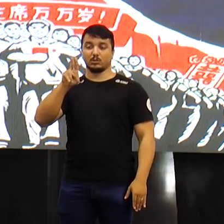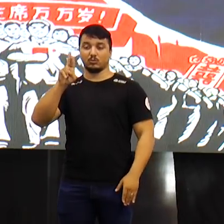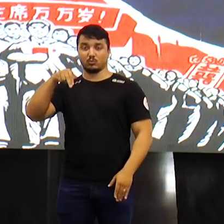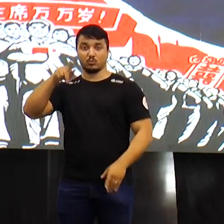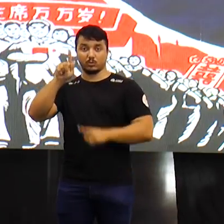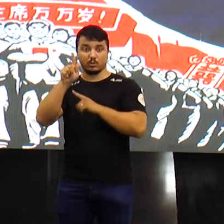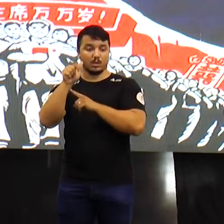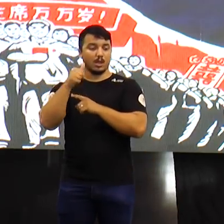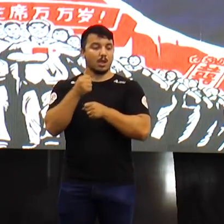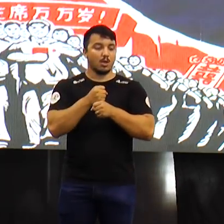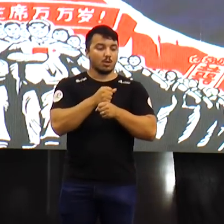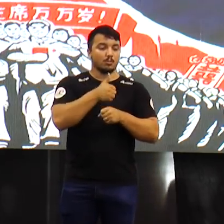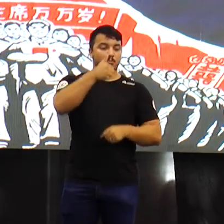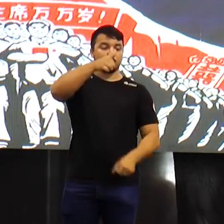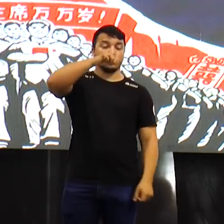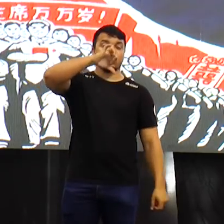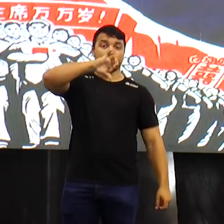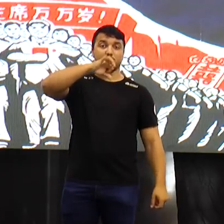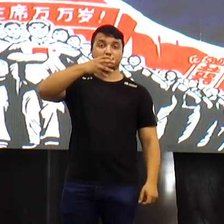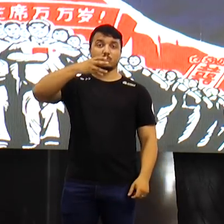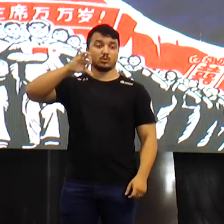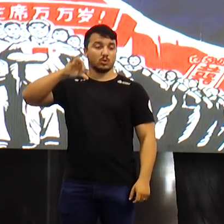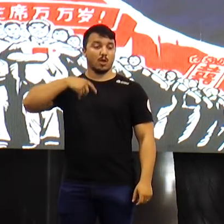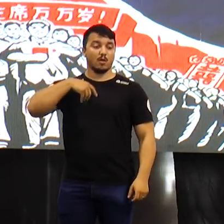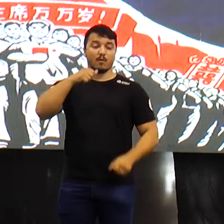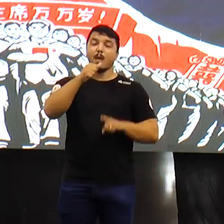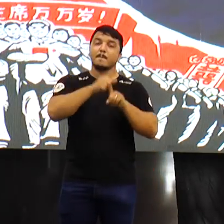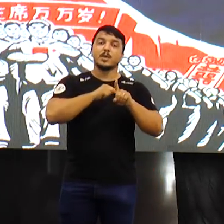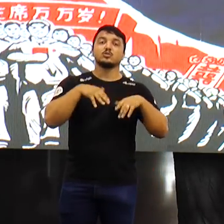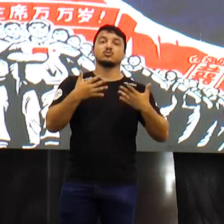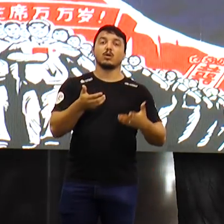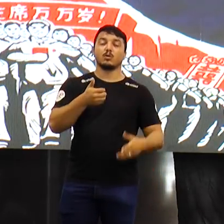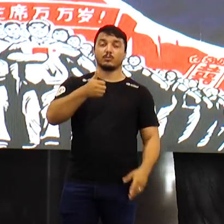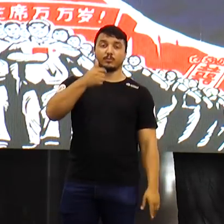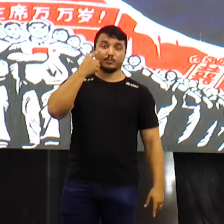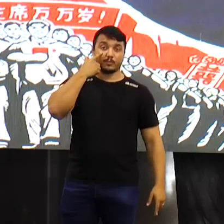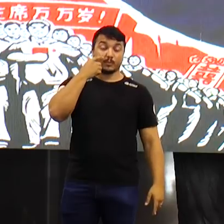1989. Gente, que coincidência. Em maio de